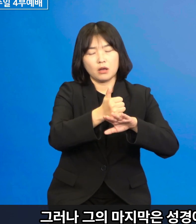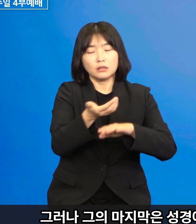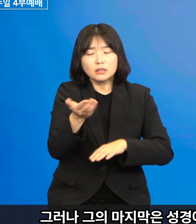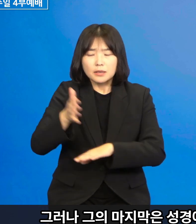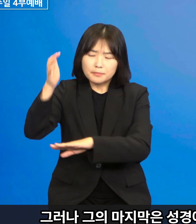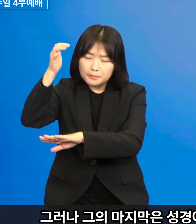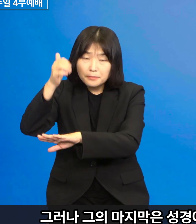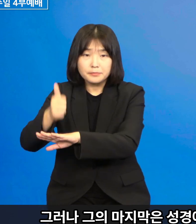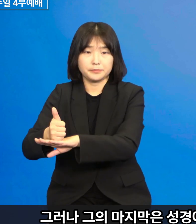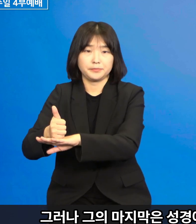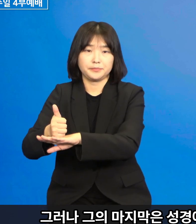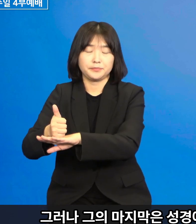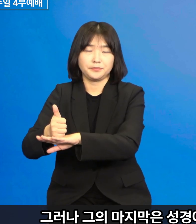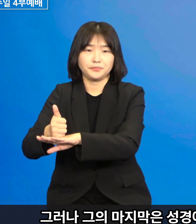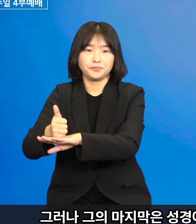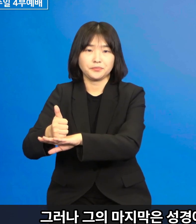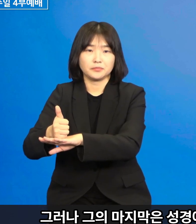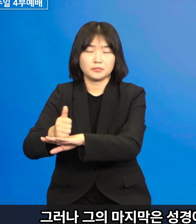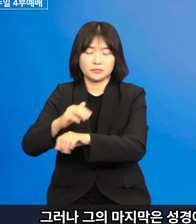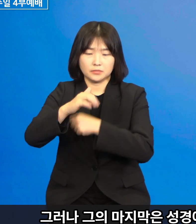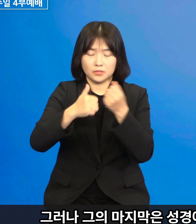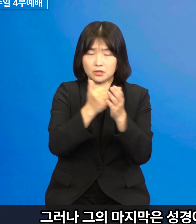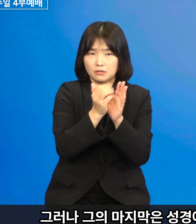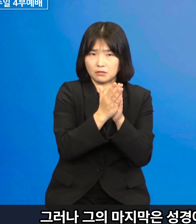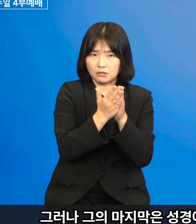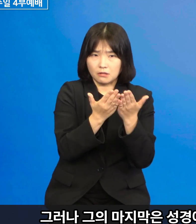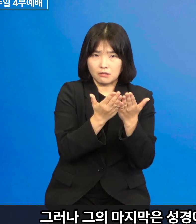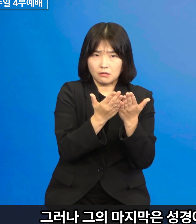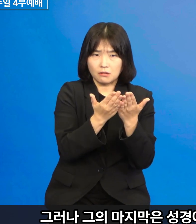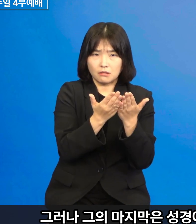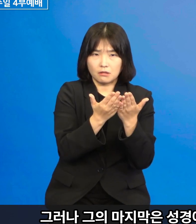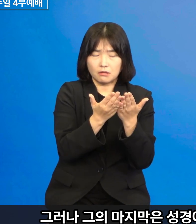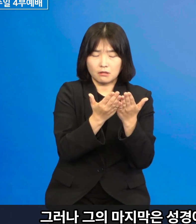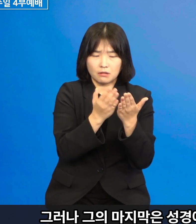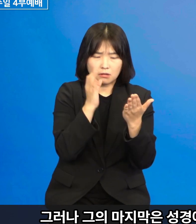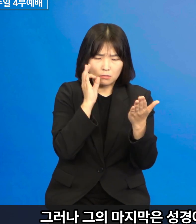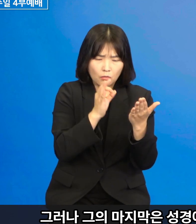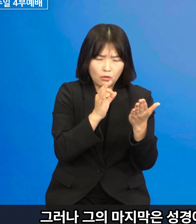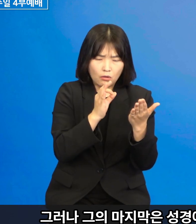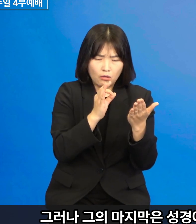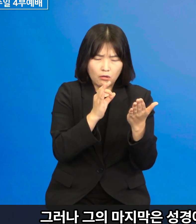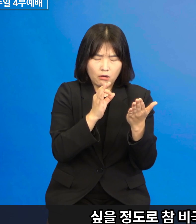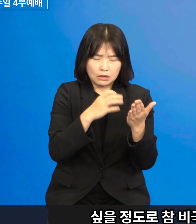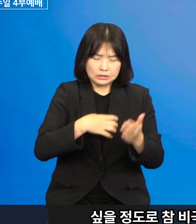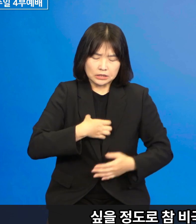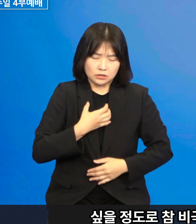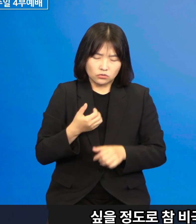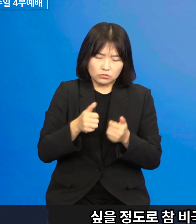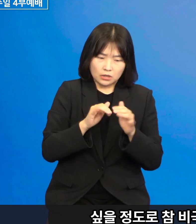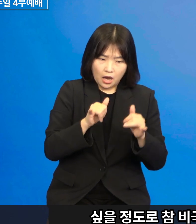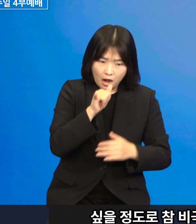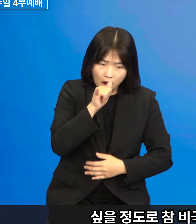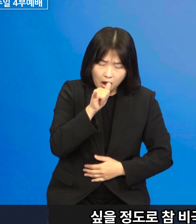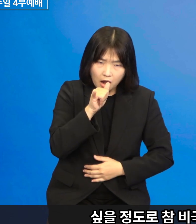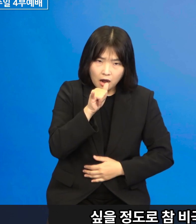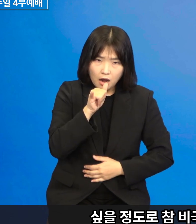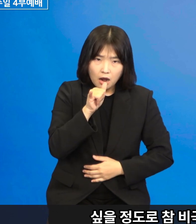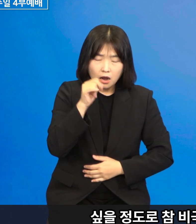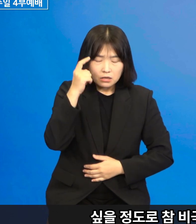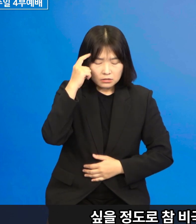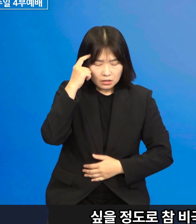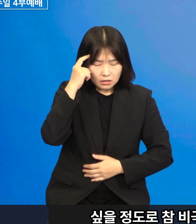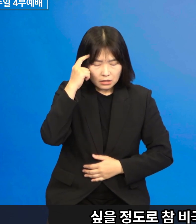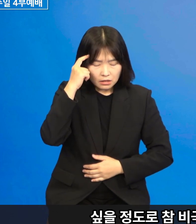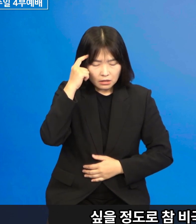마지막은 성경에 이렇게 비참하게 죽는 이가 있나 싶을 정도로 참